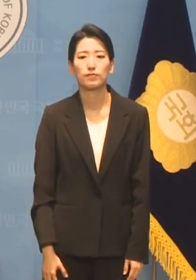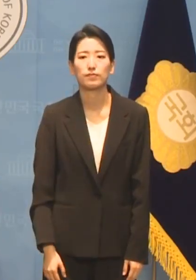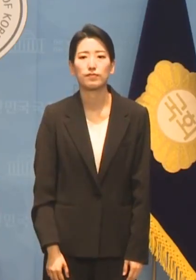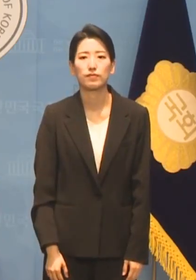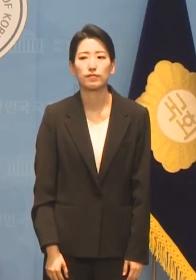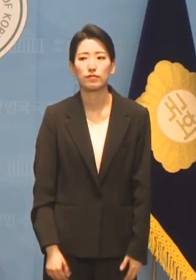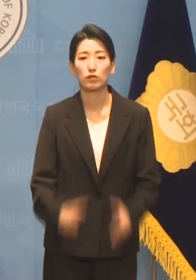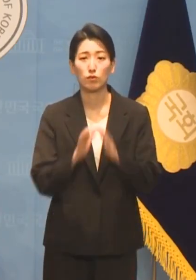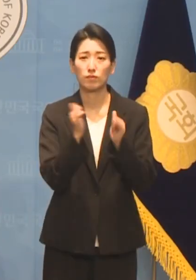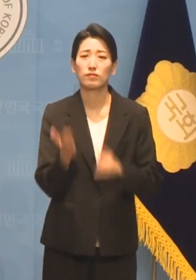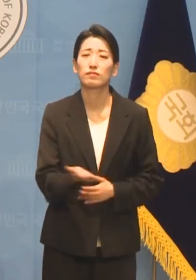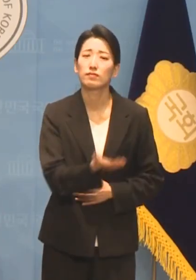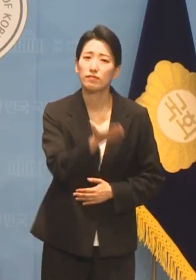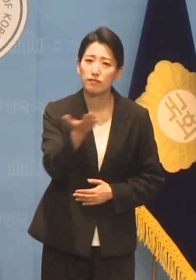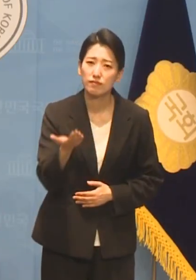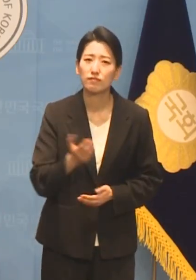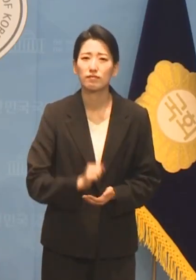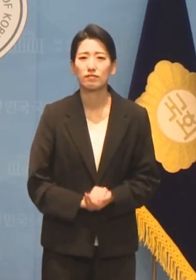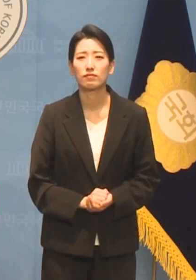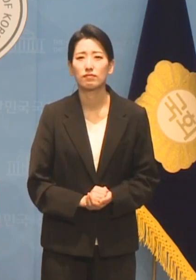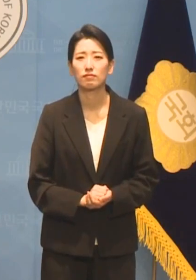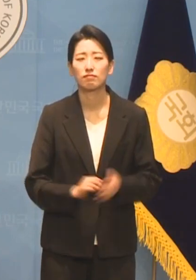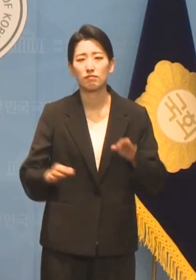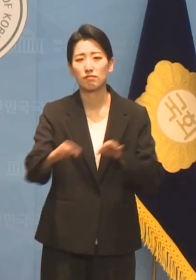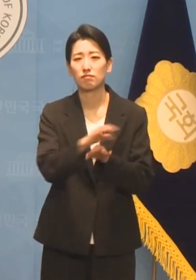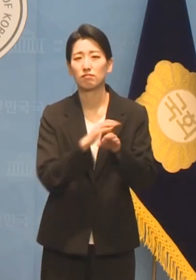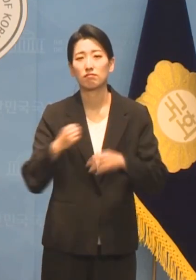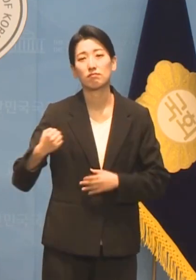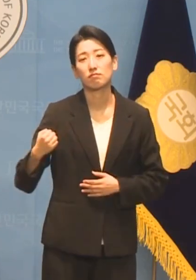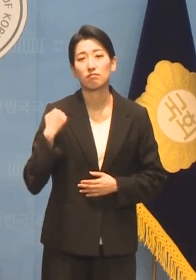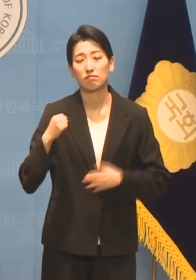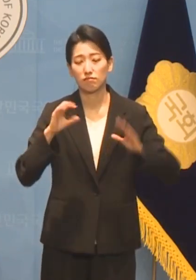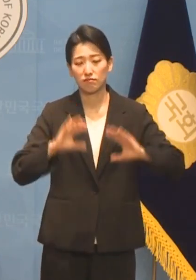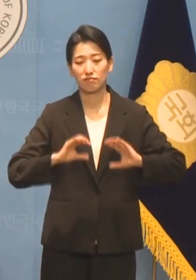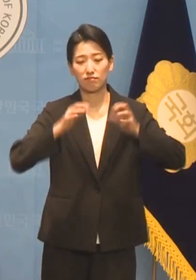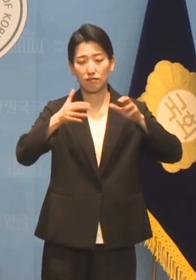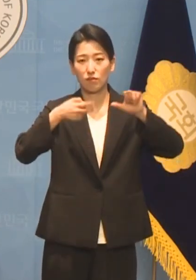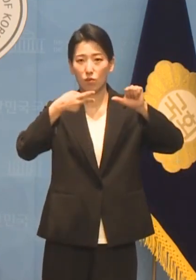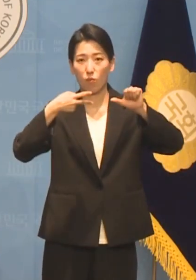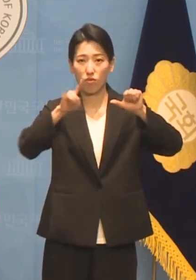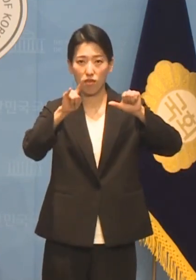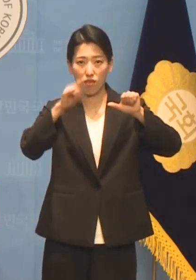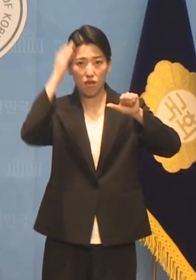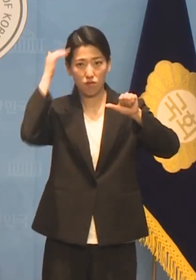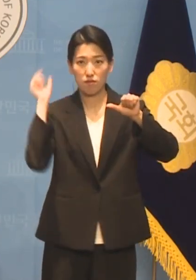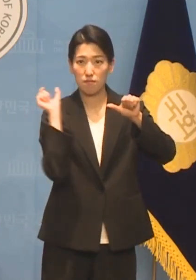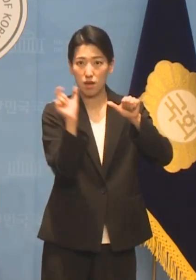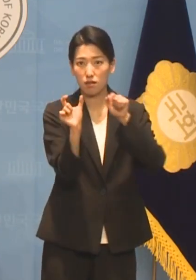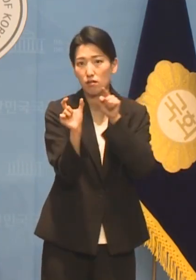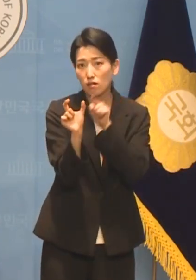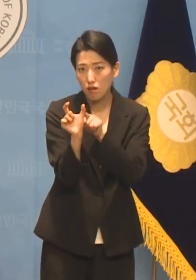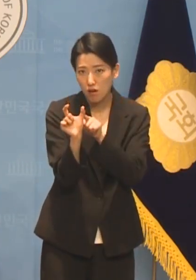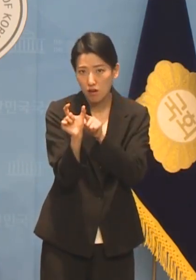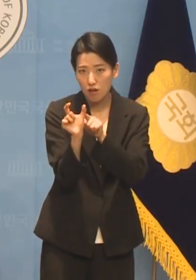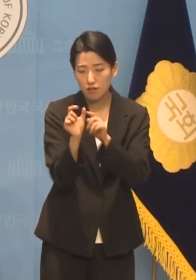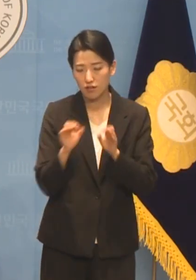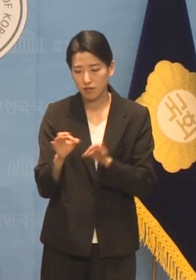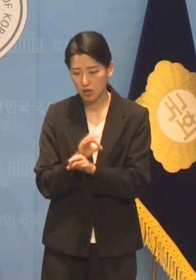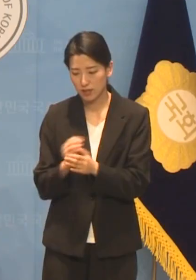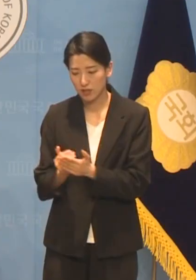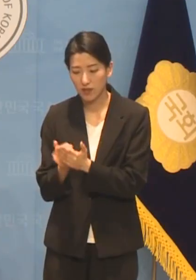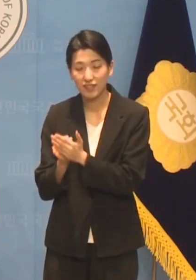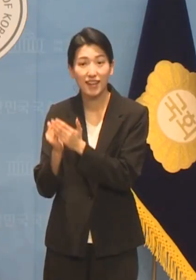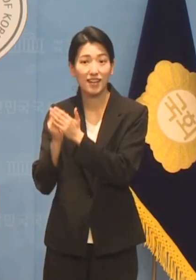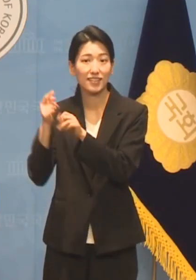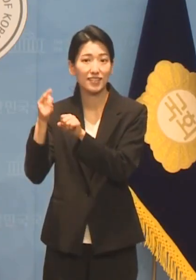국민 여러분, G5 강국 경제가 경제는 성장의 온기가